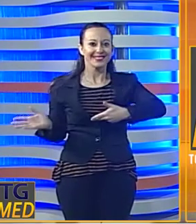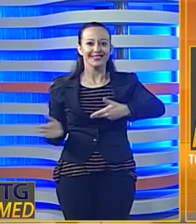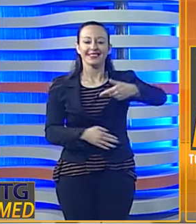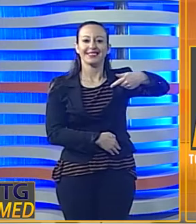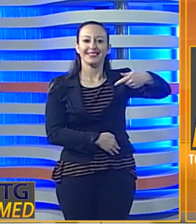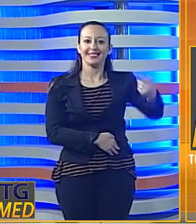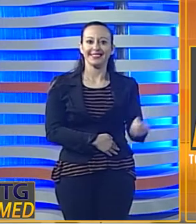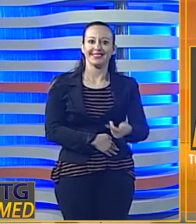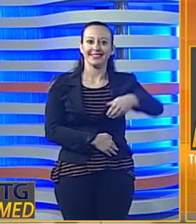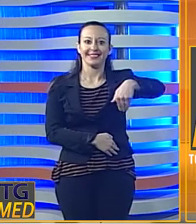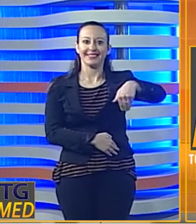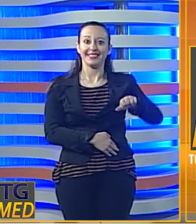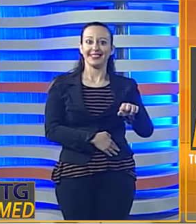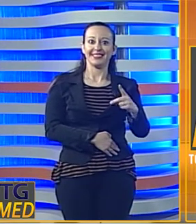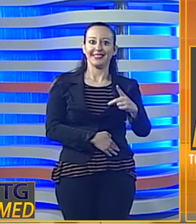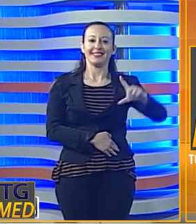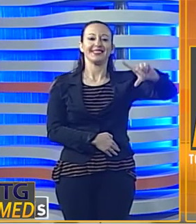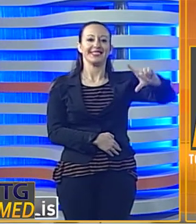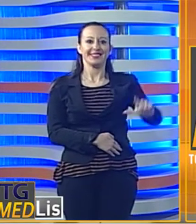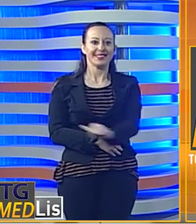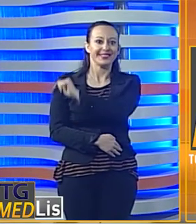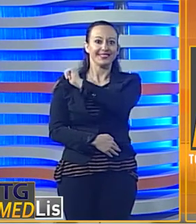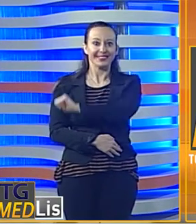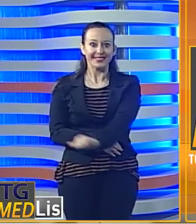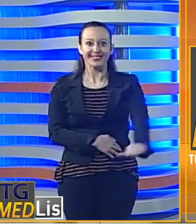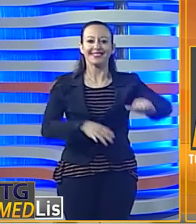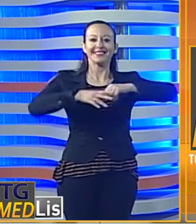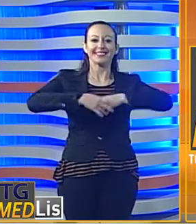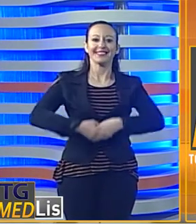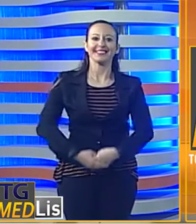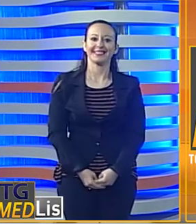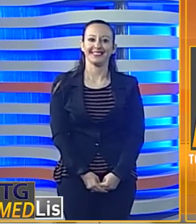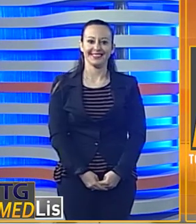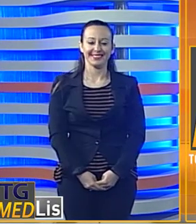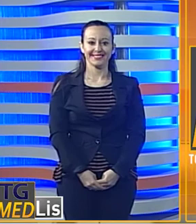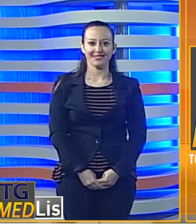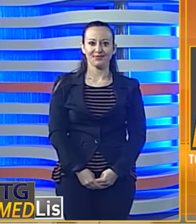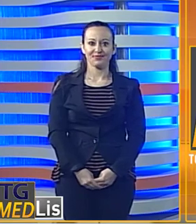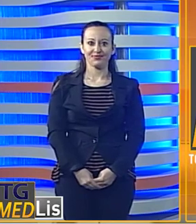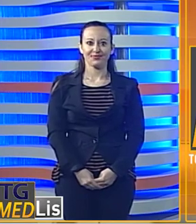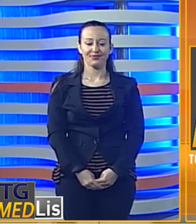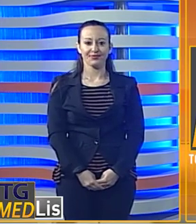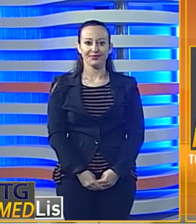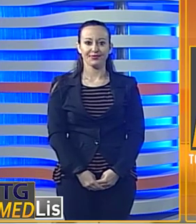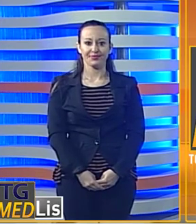Buon pomeriggio e benvenuti al TG Med Lis, il nostro notiziario nella lingua italiana dei segni.